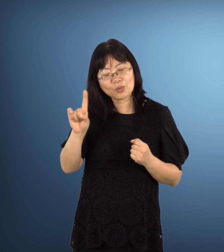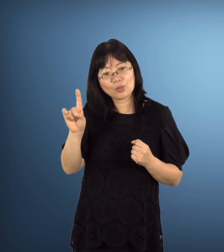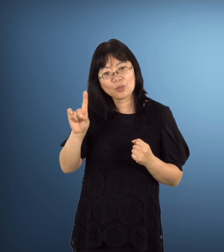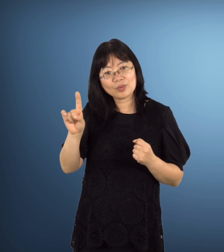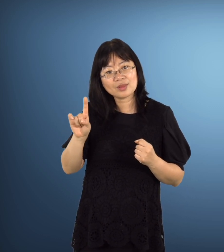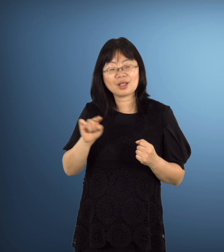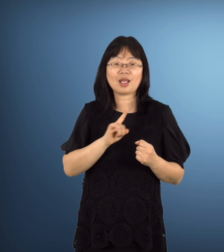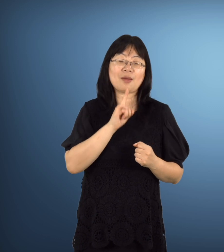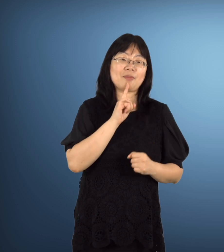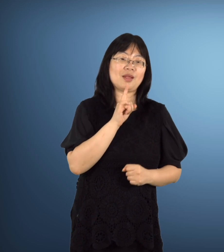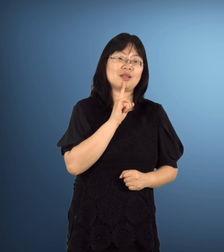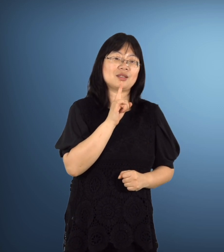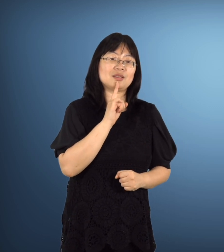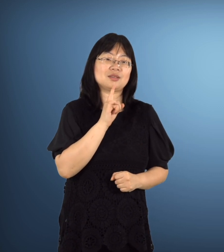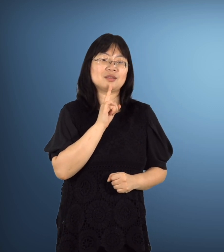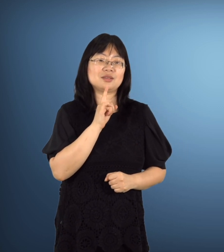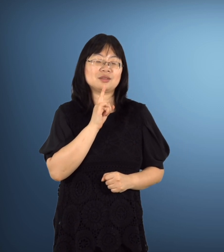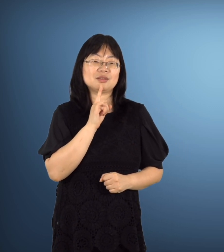저는 이 말씀을